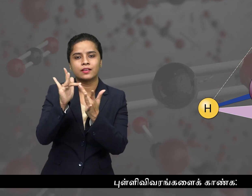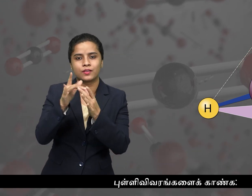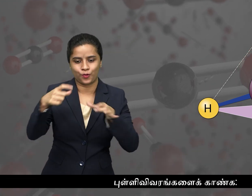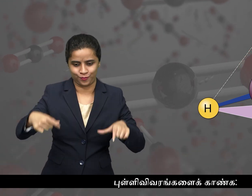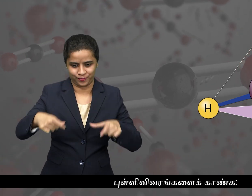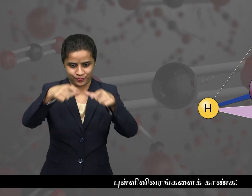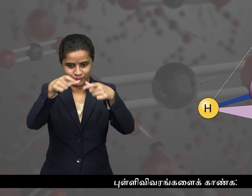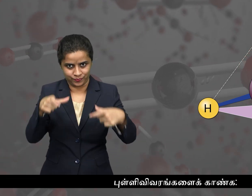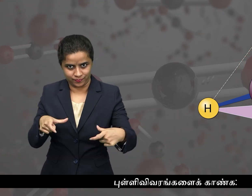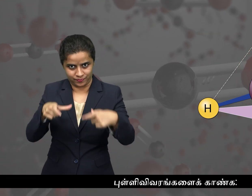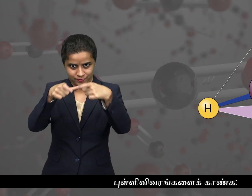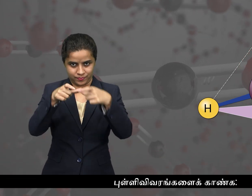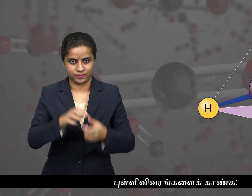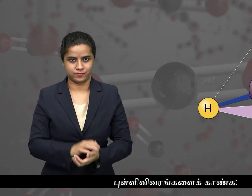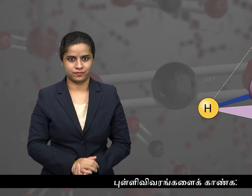புள்ளி விவரங்களை காண்க.